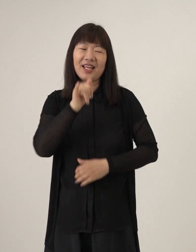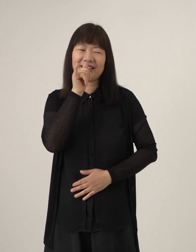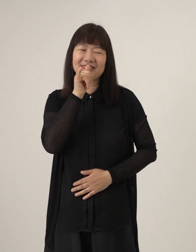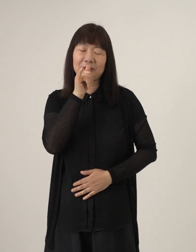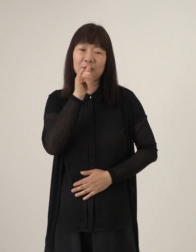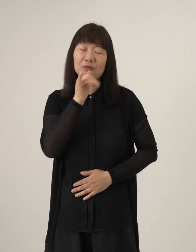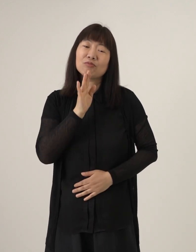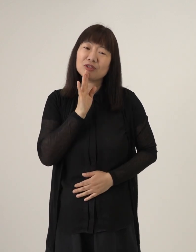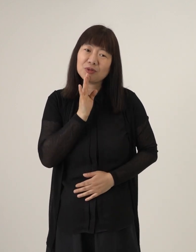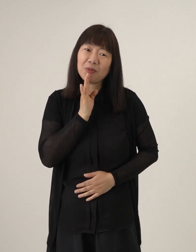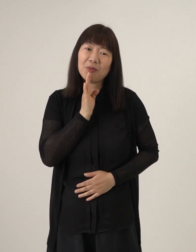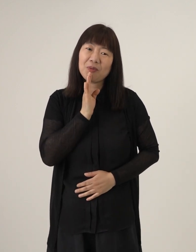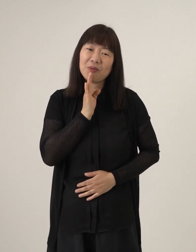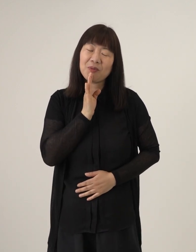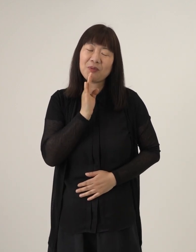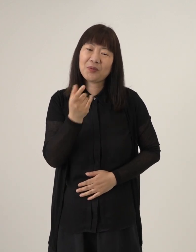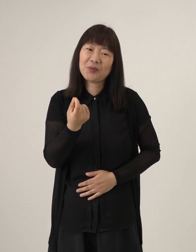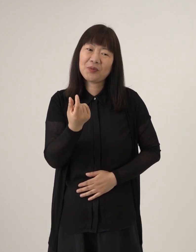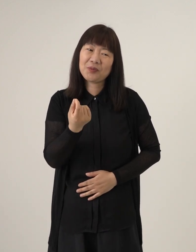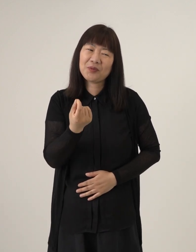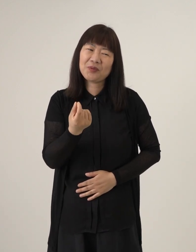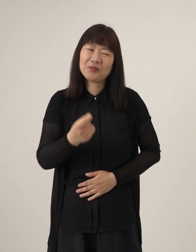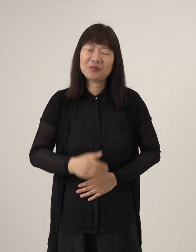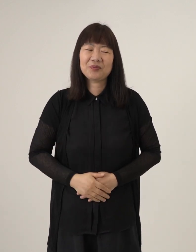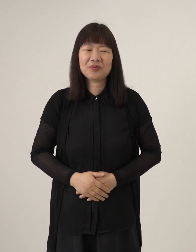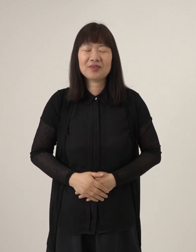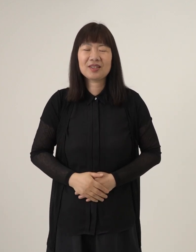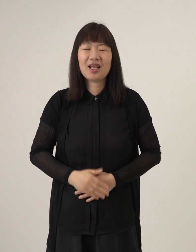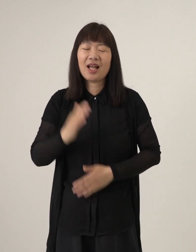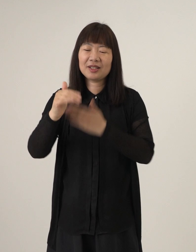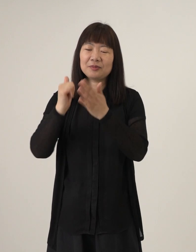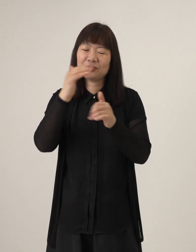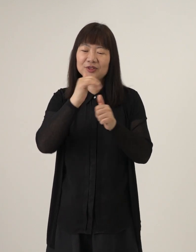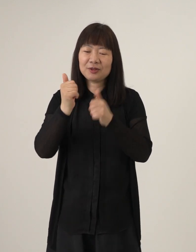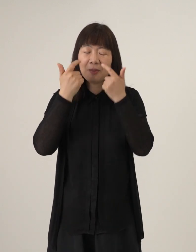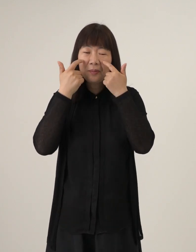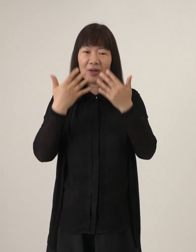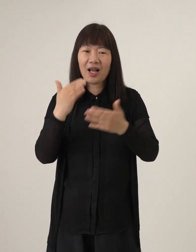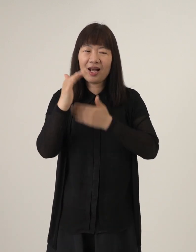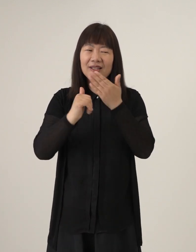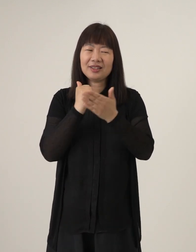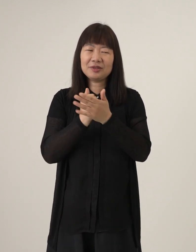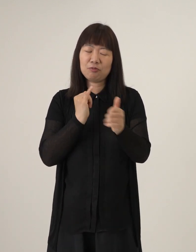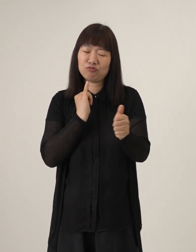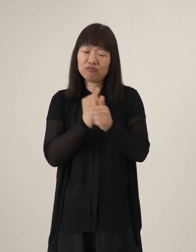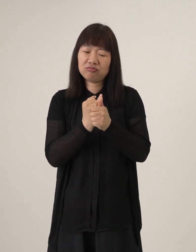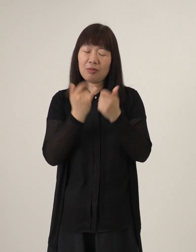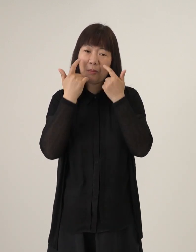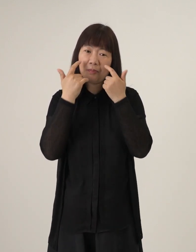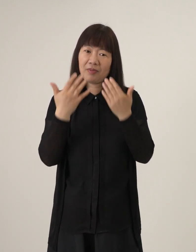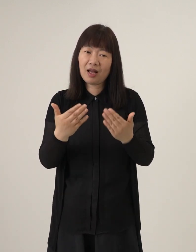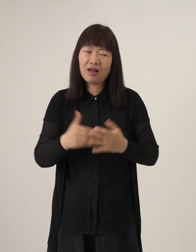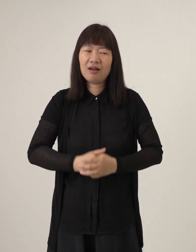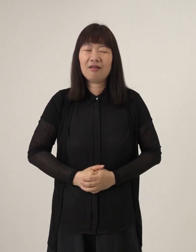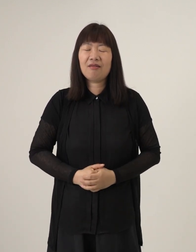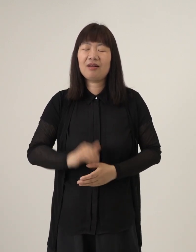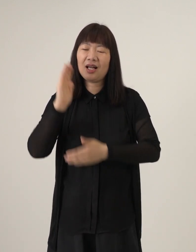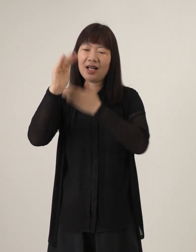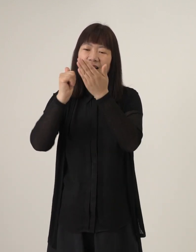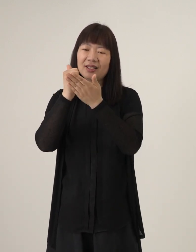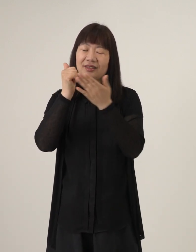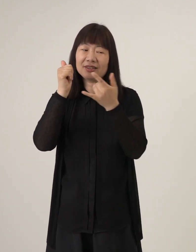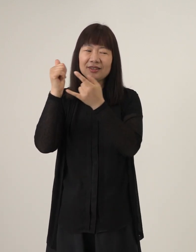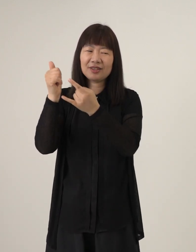그게 맞는 거 아니에요? 예? 소명이 분명하고 하나님이 맺어준 부부가 확실하다면